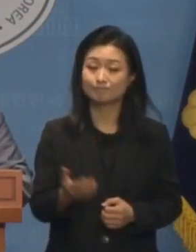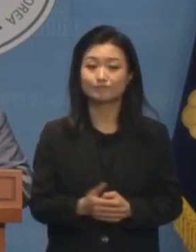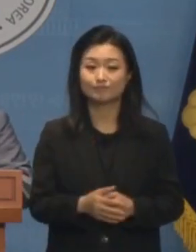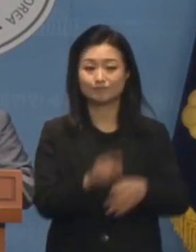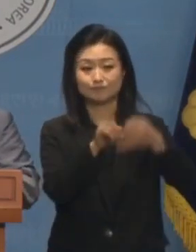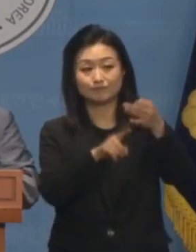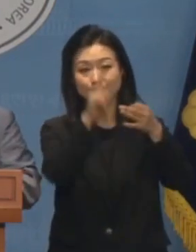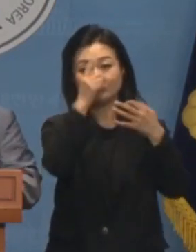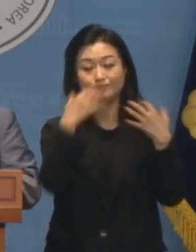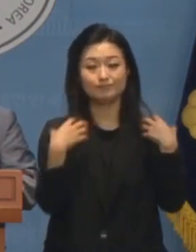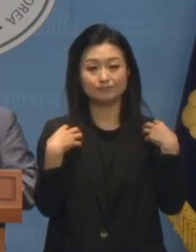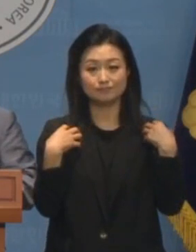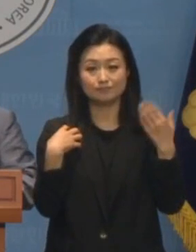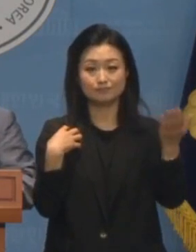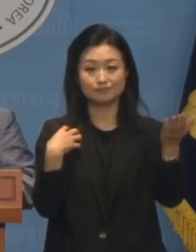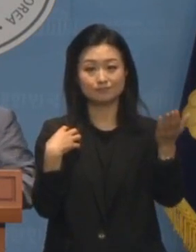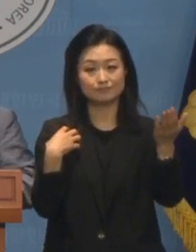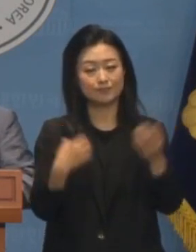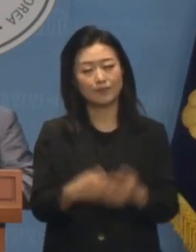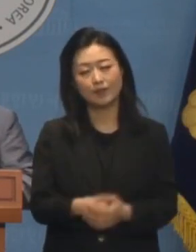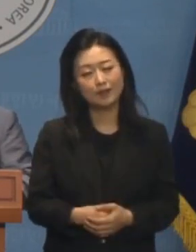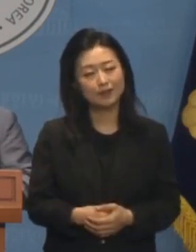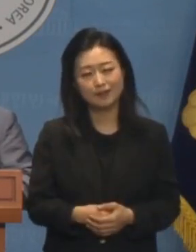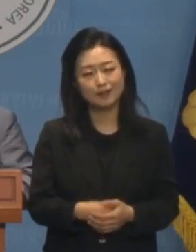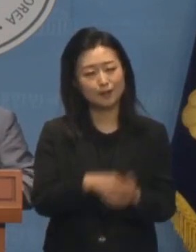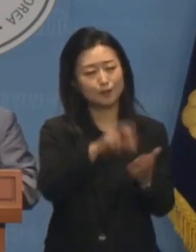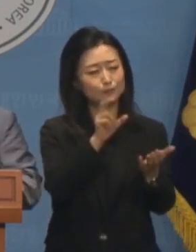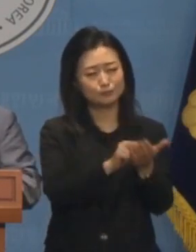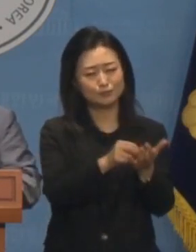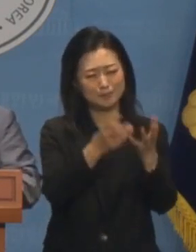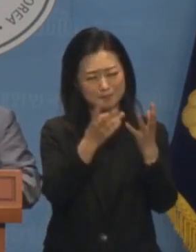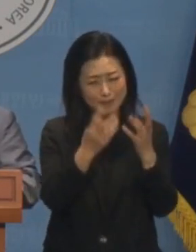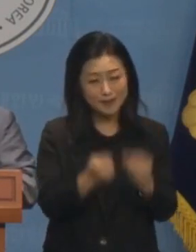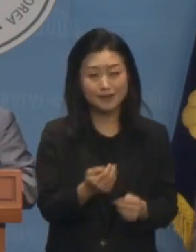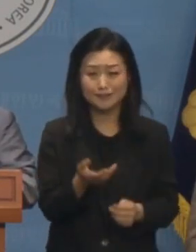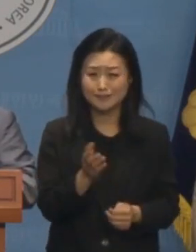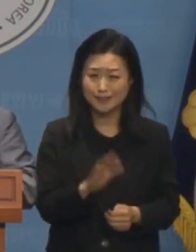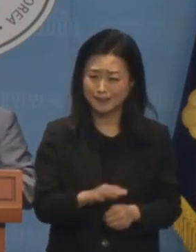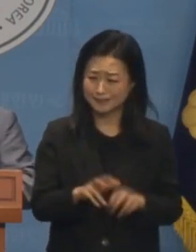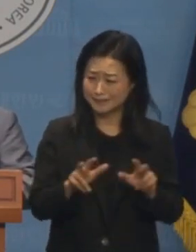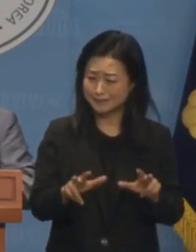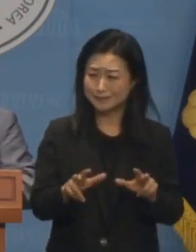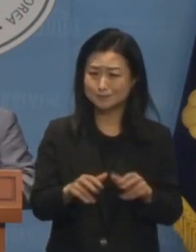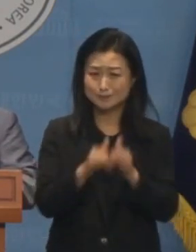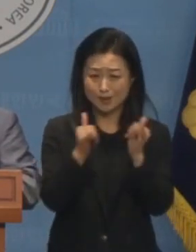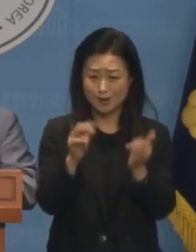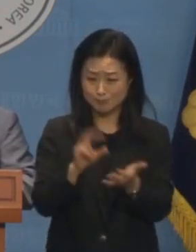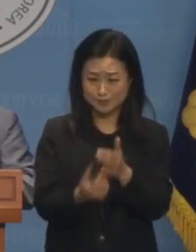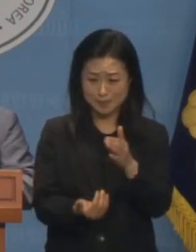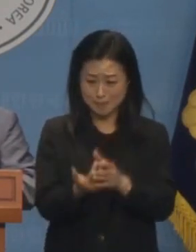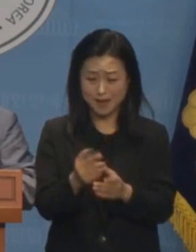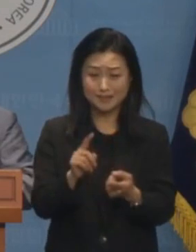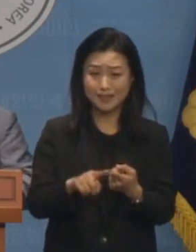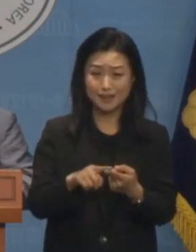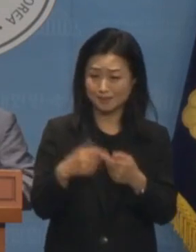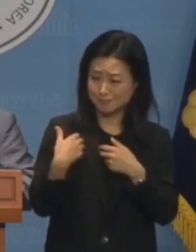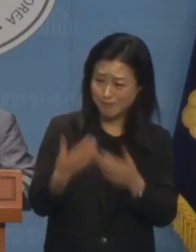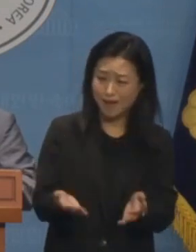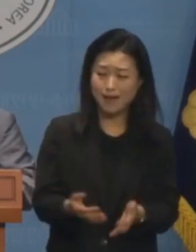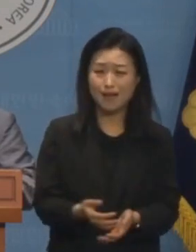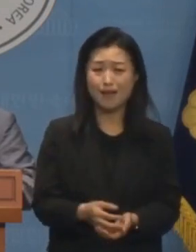윤석열 정권이 총체적으로 수없이 많은 문제가 있지만 최소한 이렇게까지 사회적으로 문제가 되는 것에 대해서도